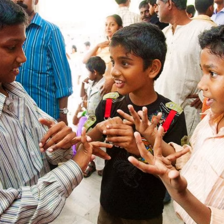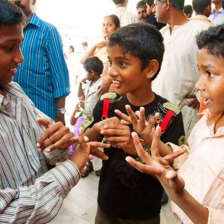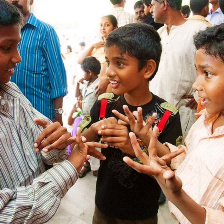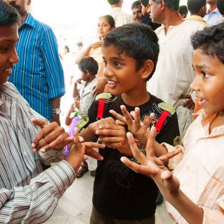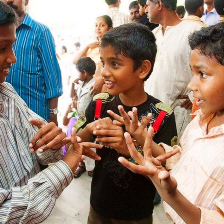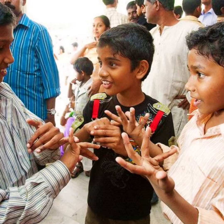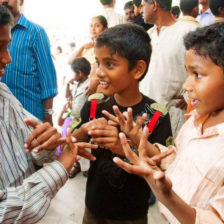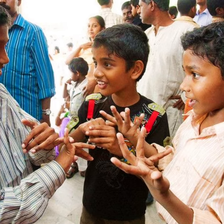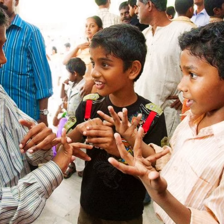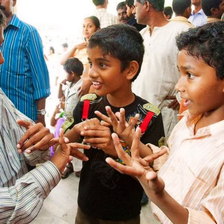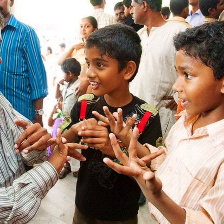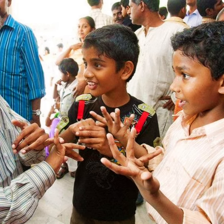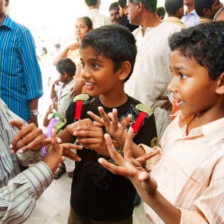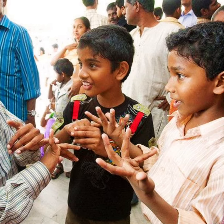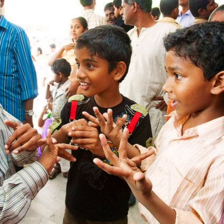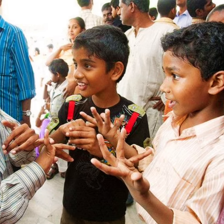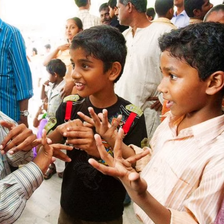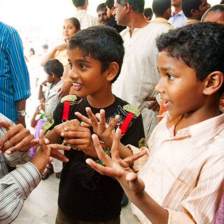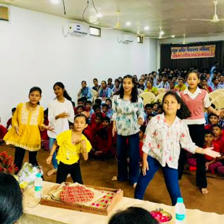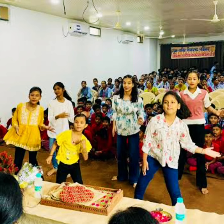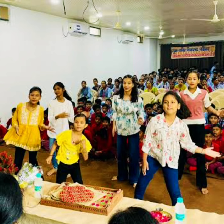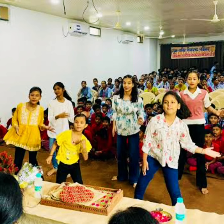ভাবোঁ তেওঁলোকেও ভাবিব পাৰে। আমাতকৈ কোনো কথাতে